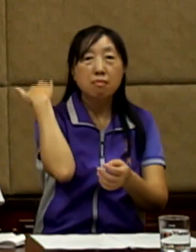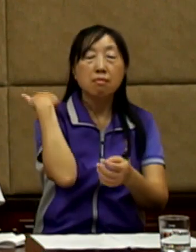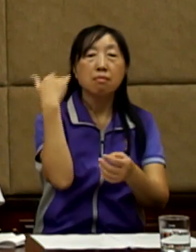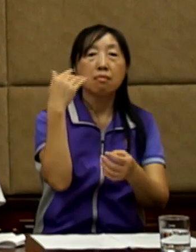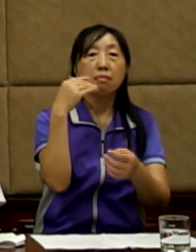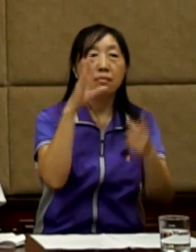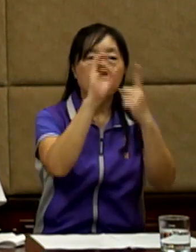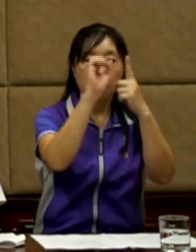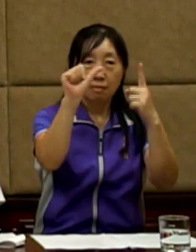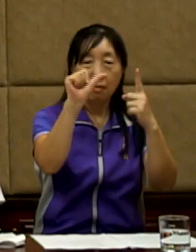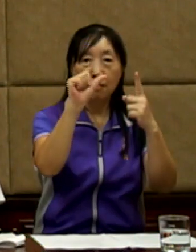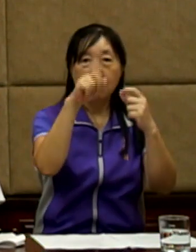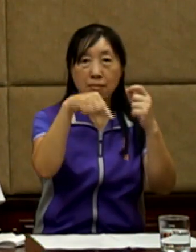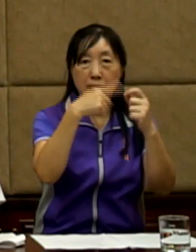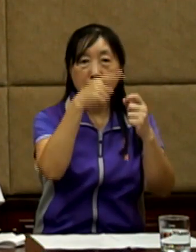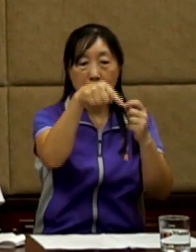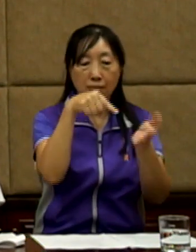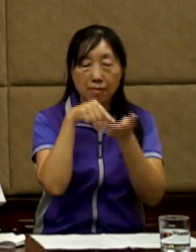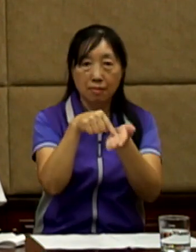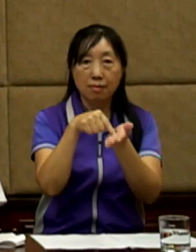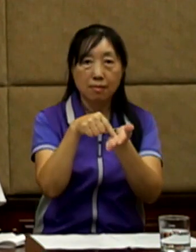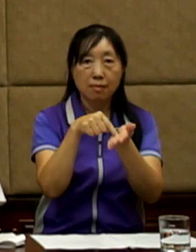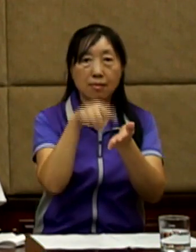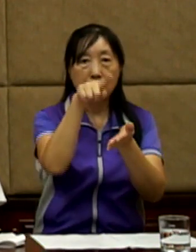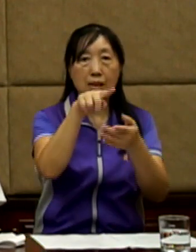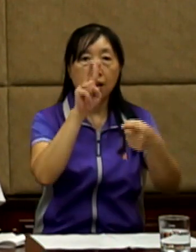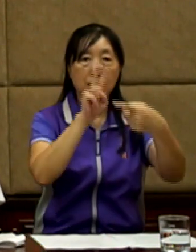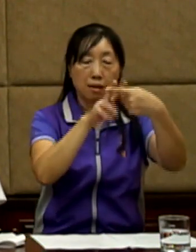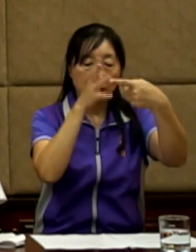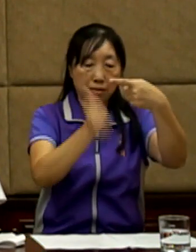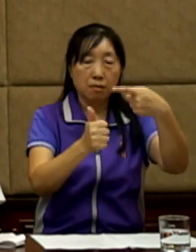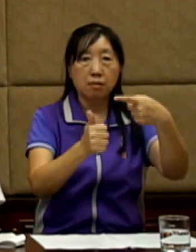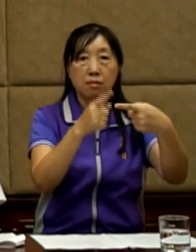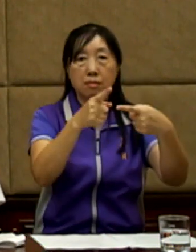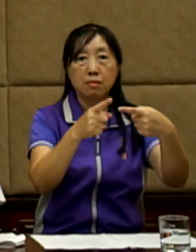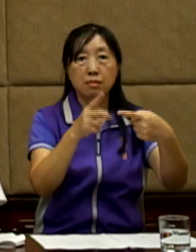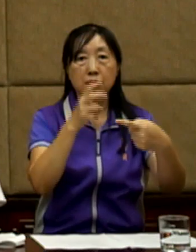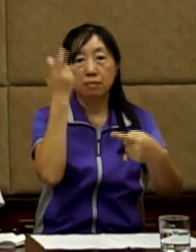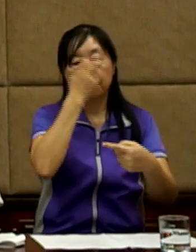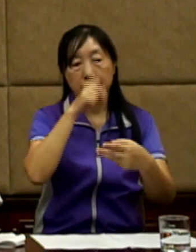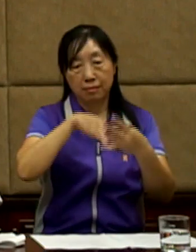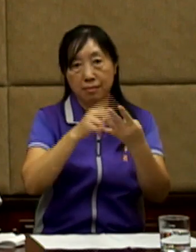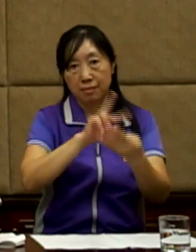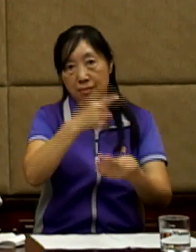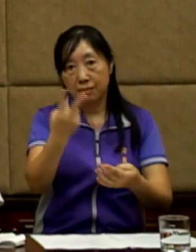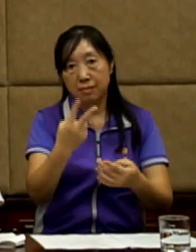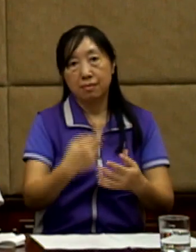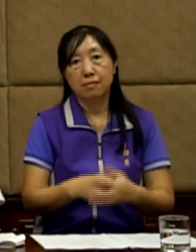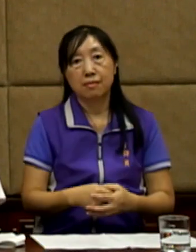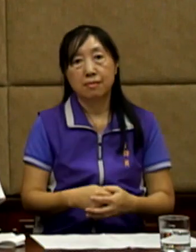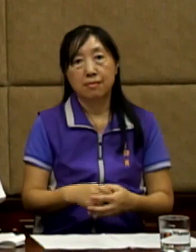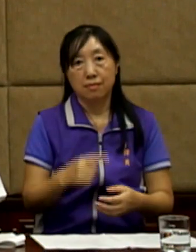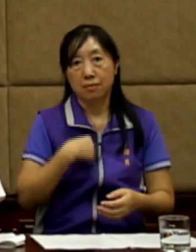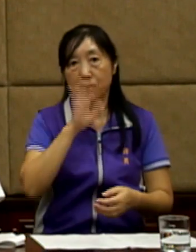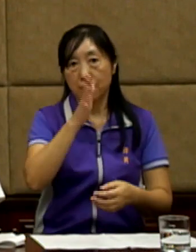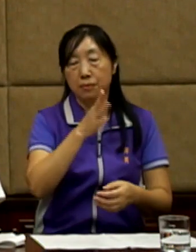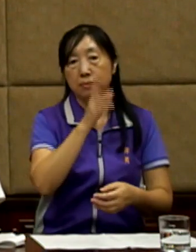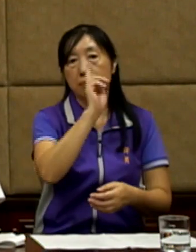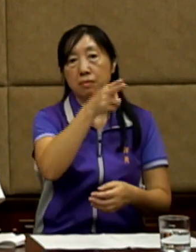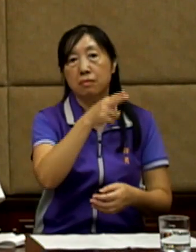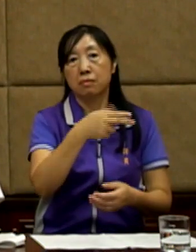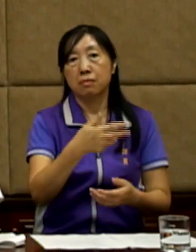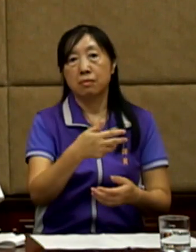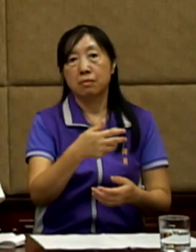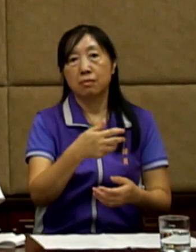因为105年他们来申请那个董监事变更，那董监事我刚才讲得很清楚，那我们有请他提供一